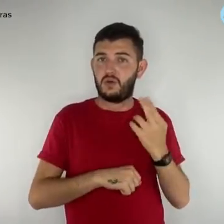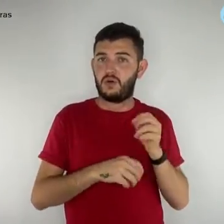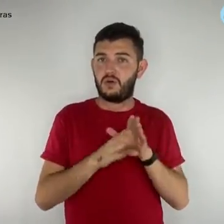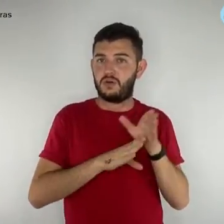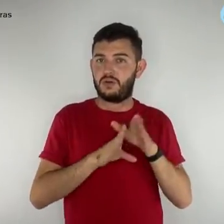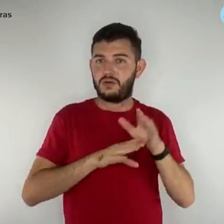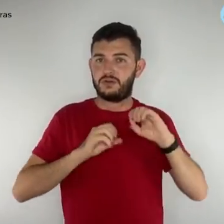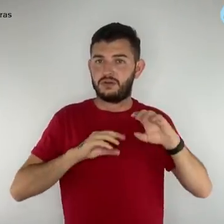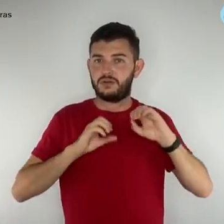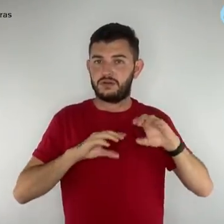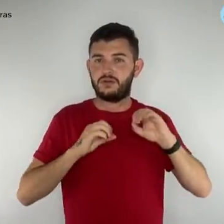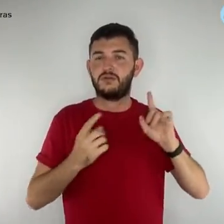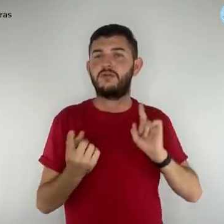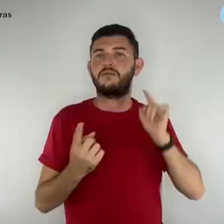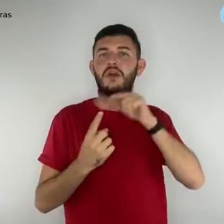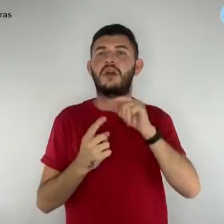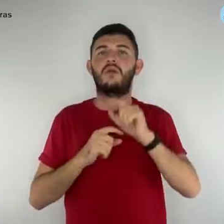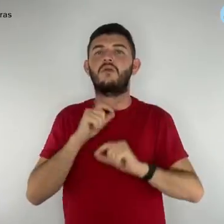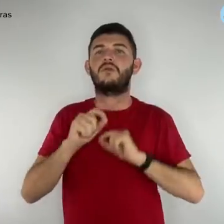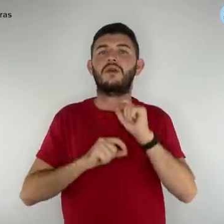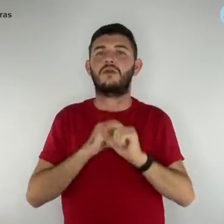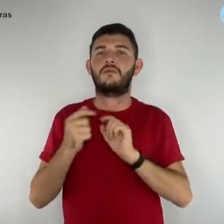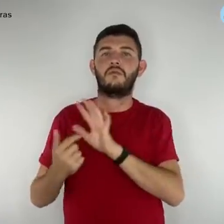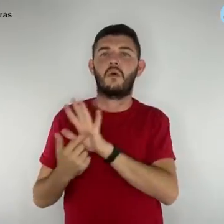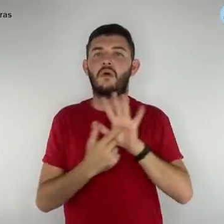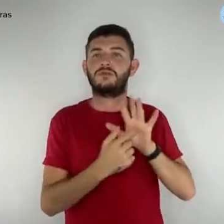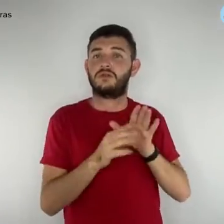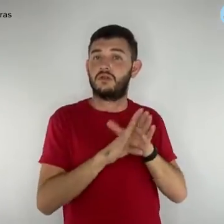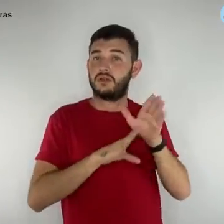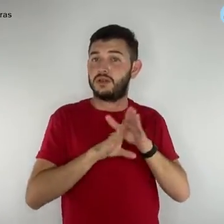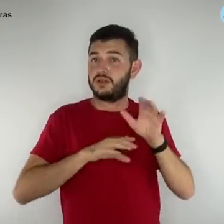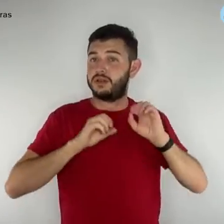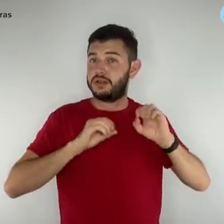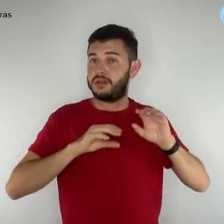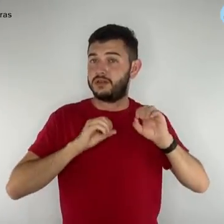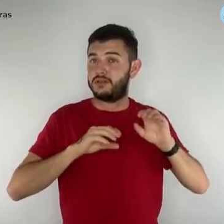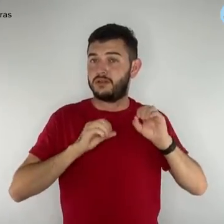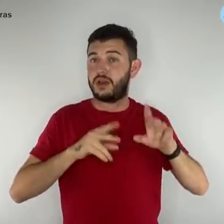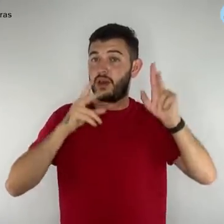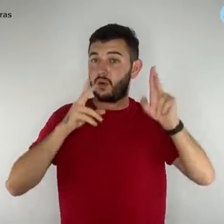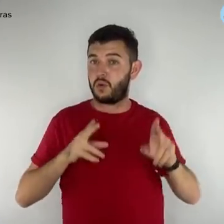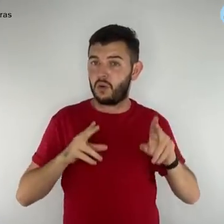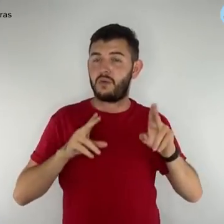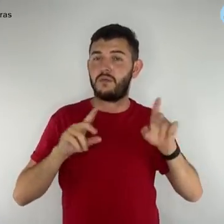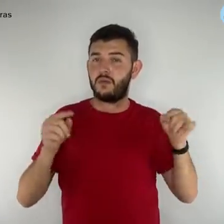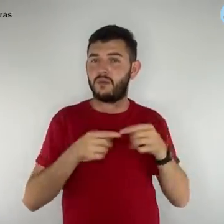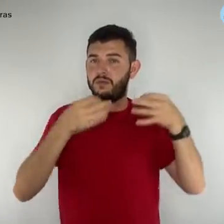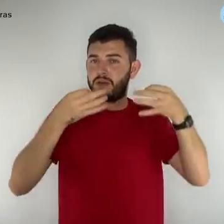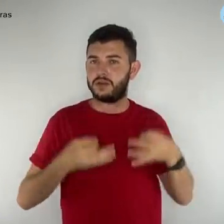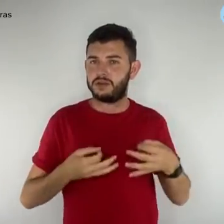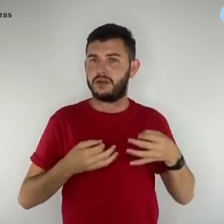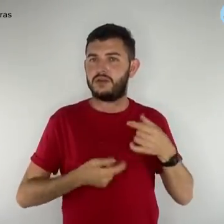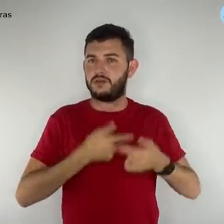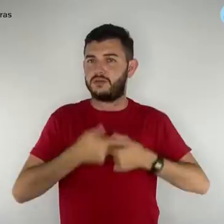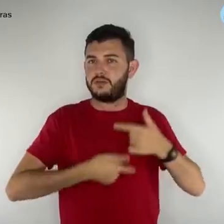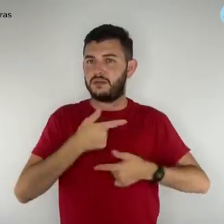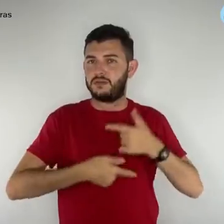que objetivava demarcar a orientação educacional como parte das funções do magistério